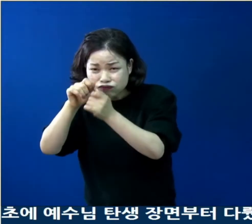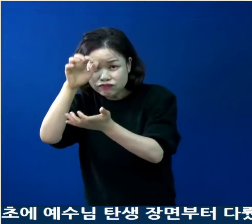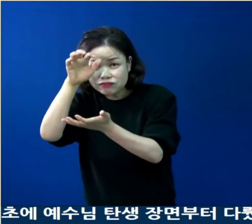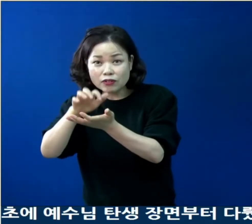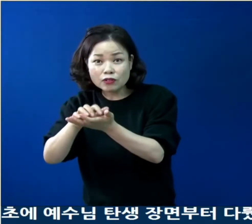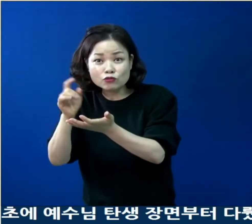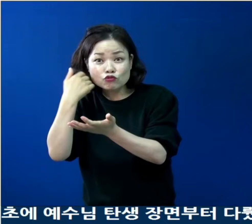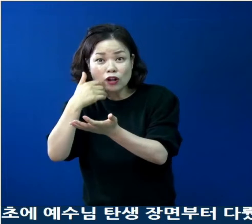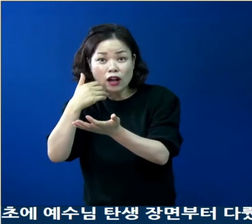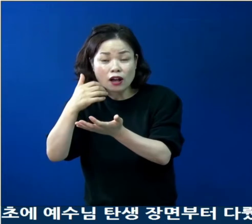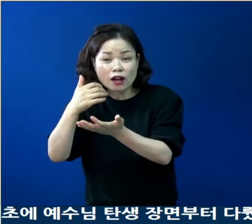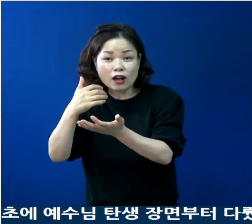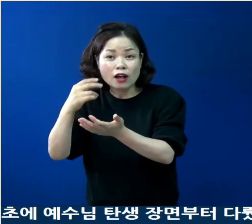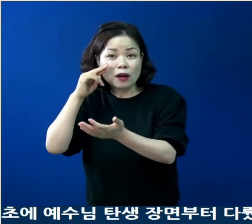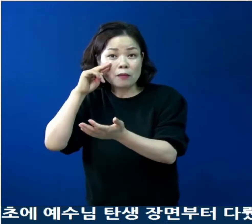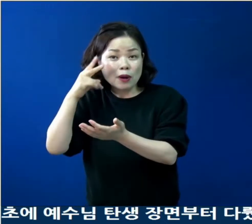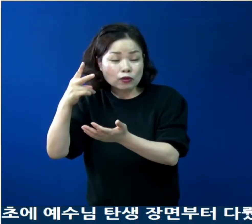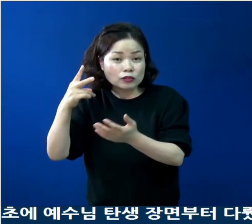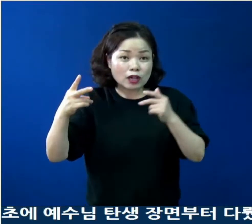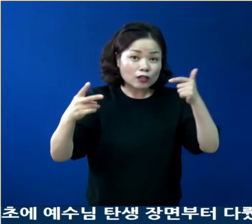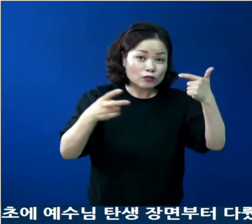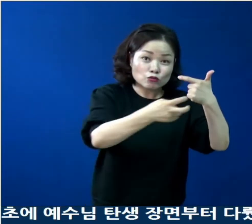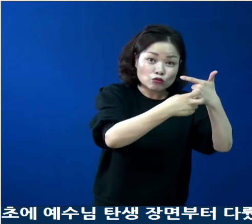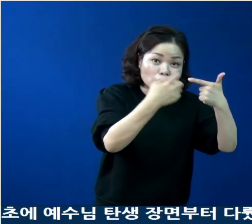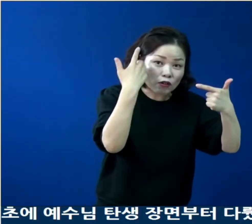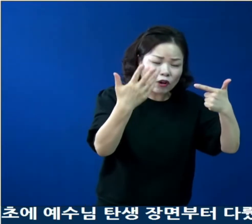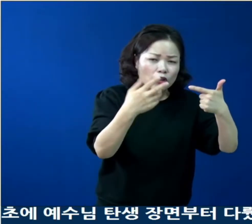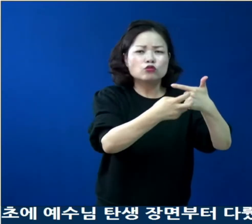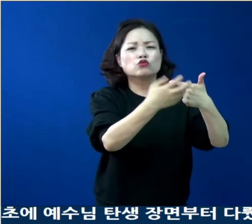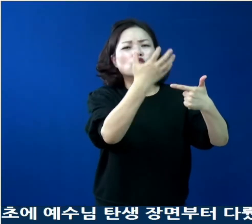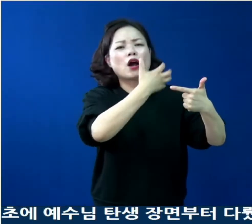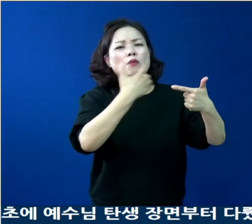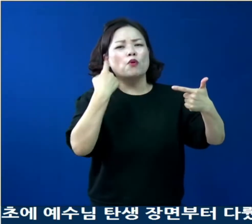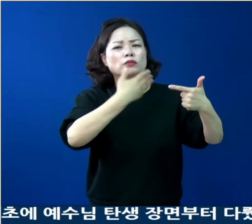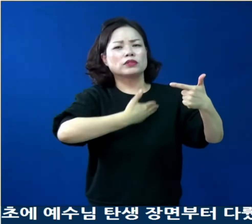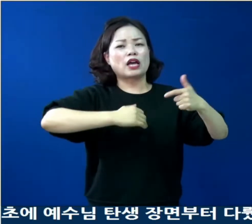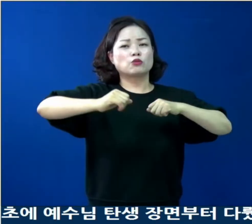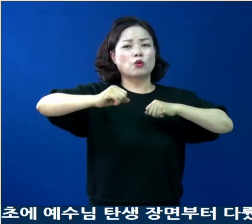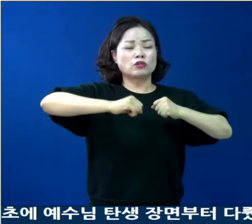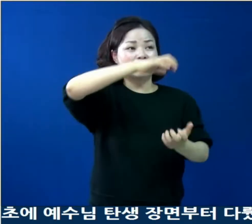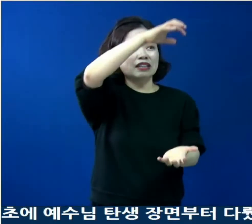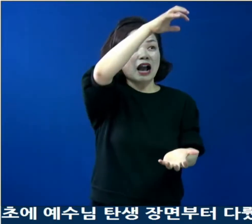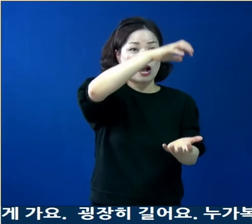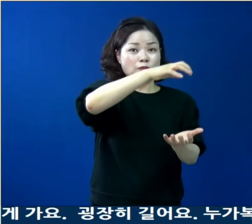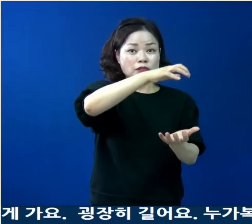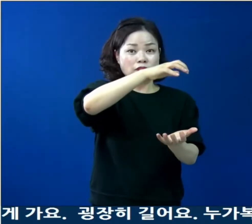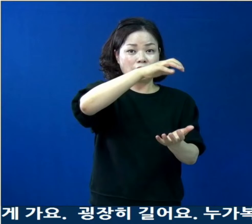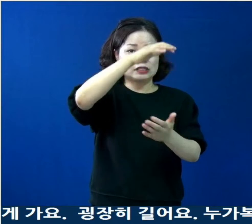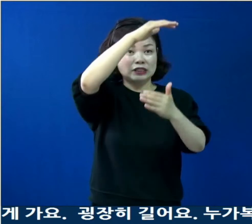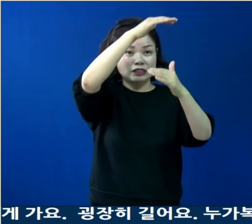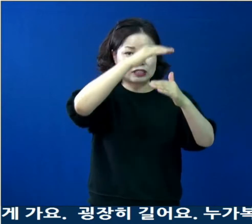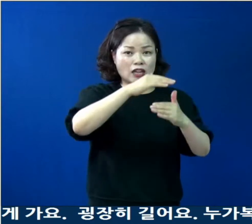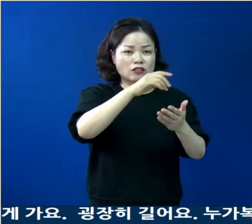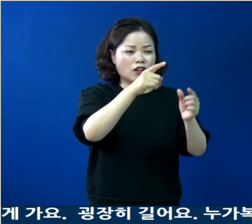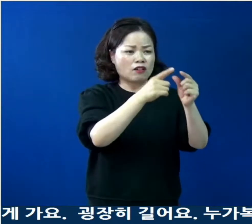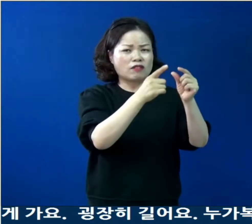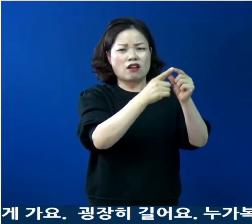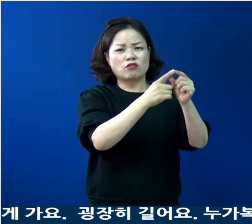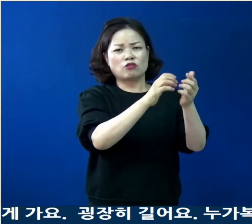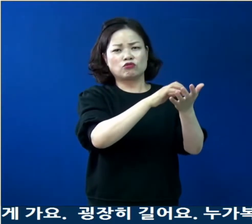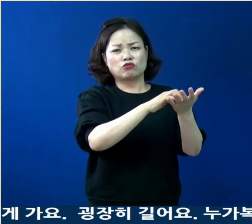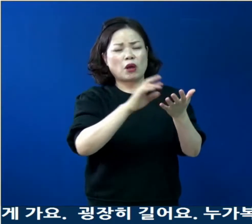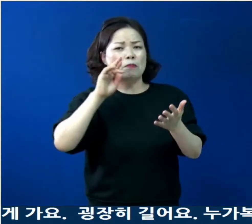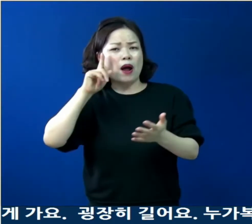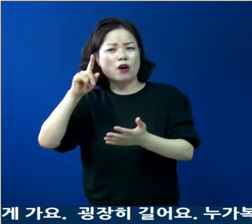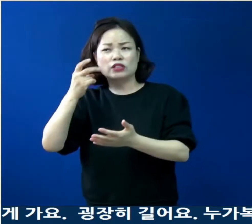어느 쪽이 더 많으냐면 놀랍게도 누가복음과 사도행전을 합친 2책의 단어 수가